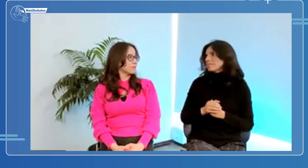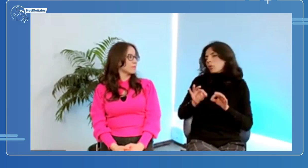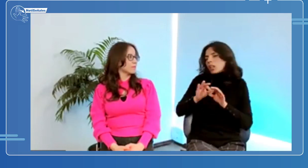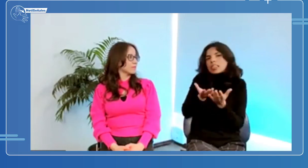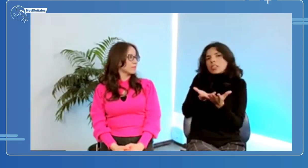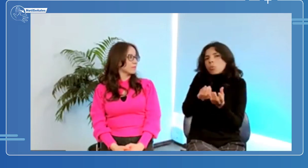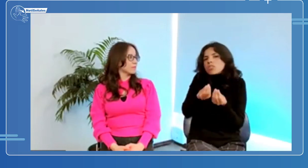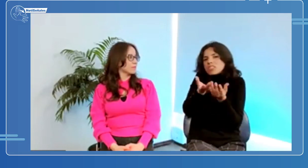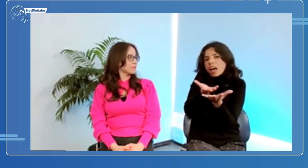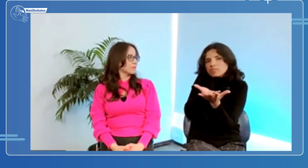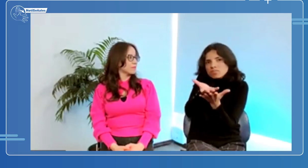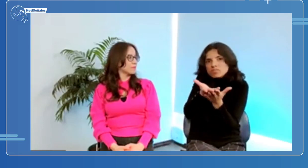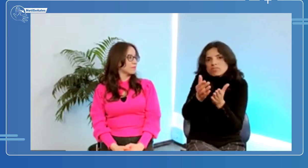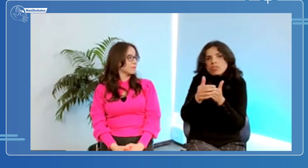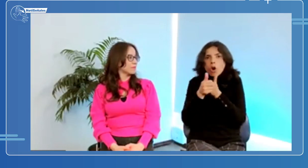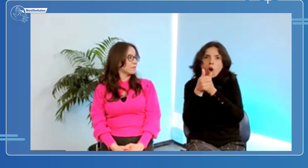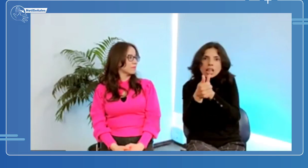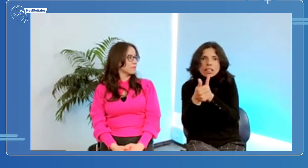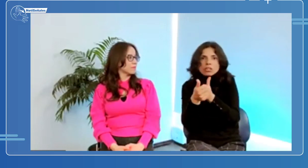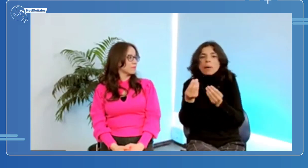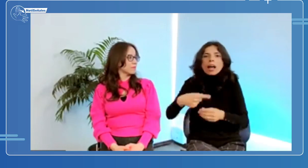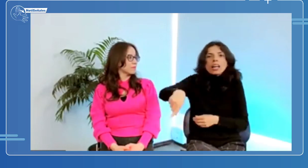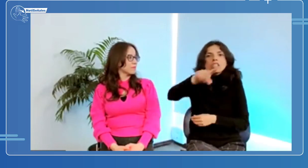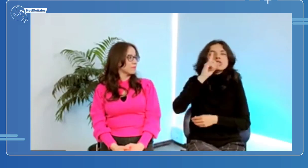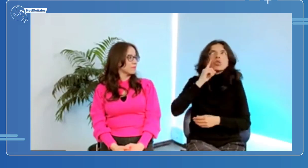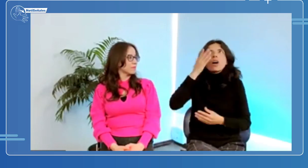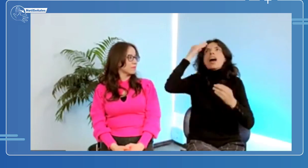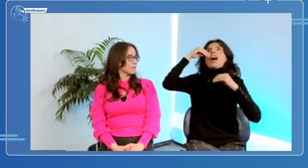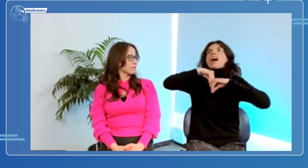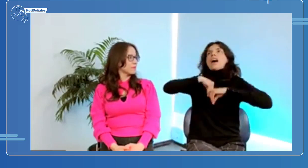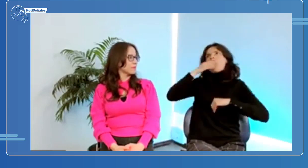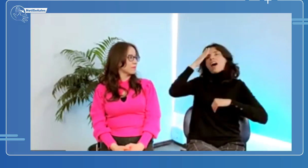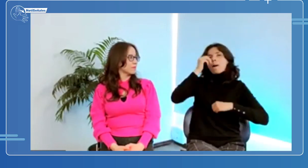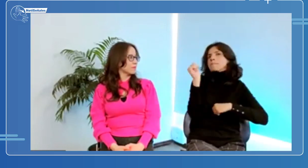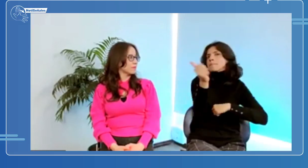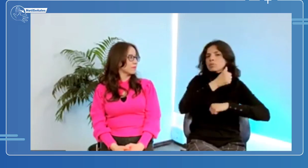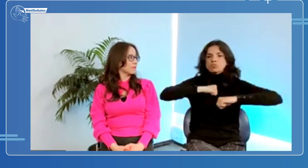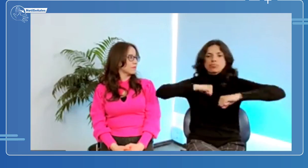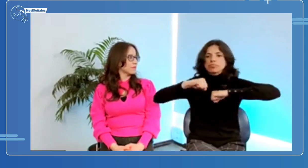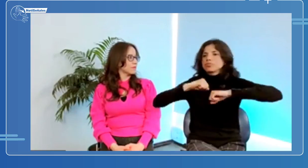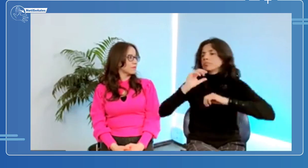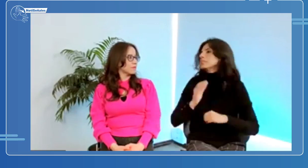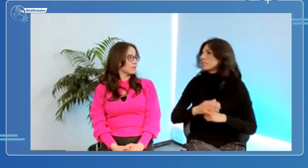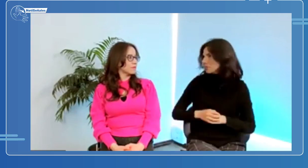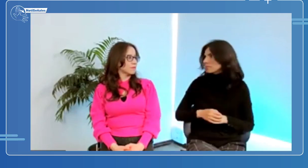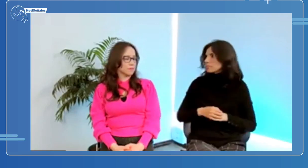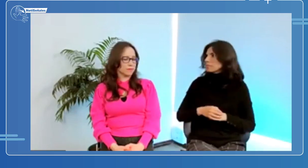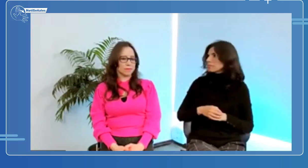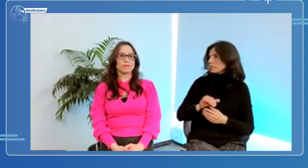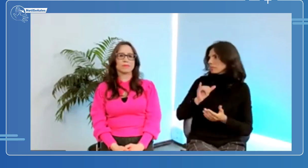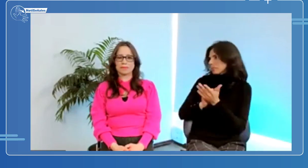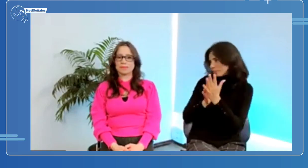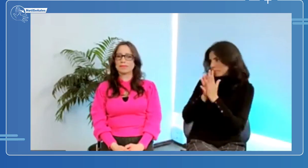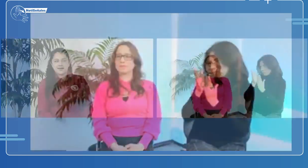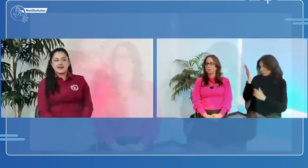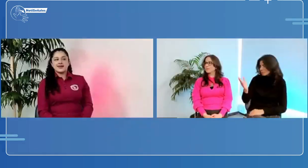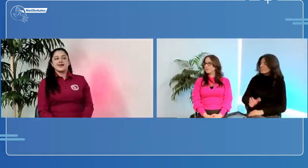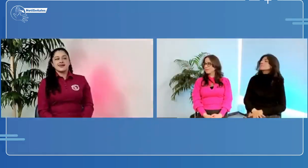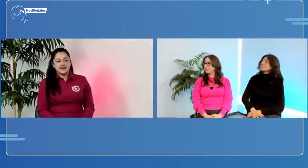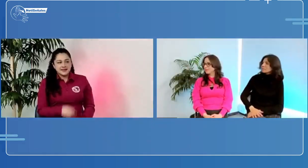una función, pues si es pertinente, se les da la asesoría de a qué entidad debería asistir y pues que la persona y el ciudadano sepa a dónde